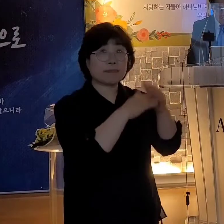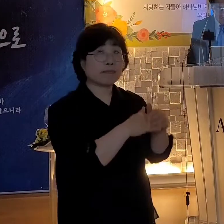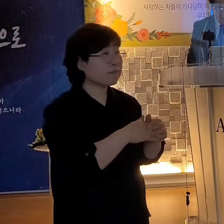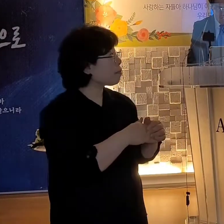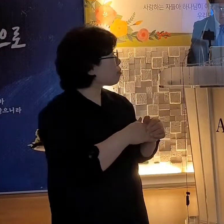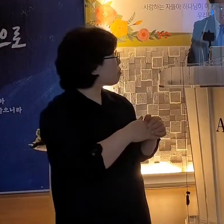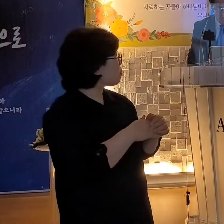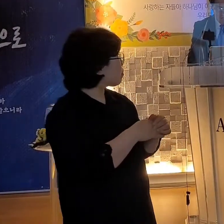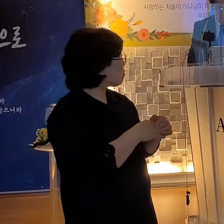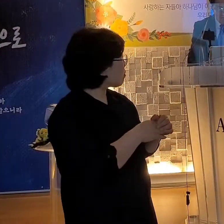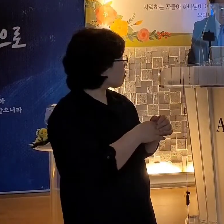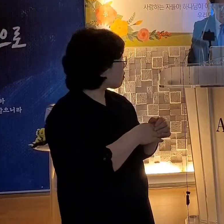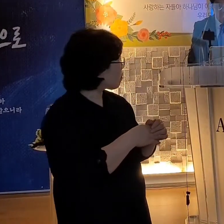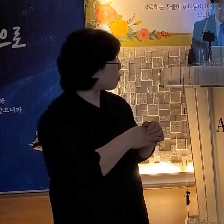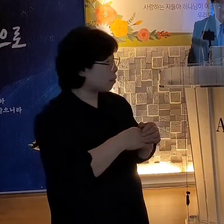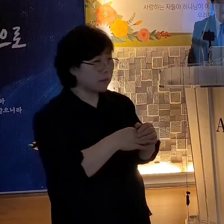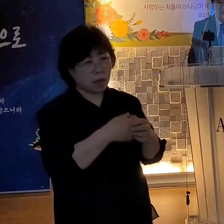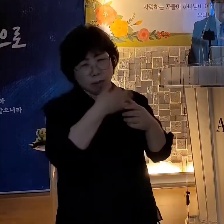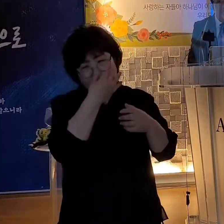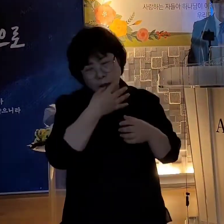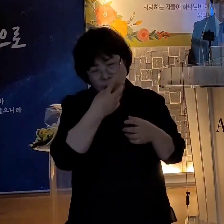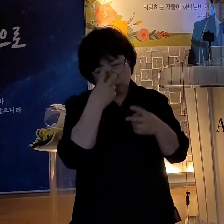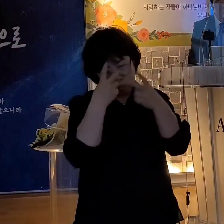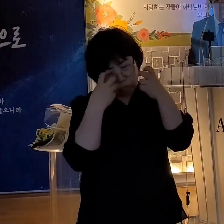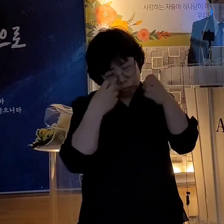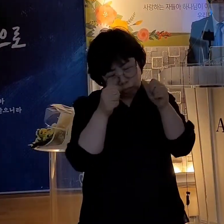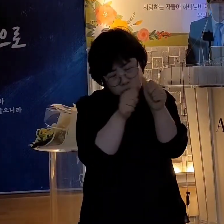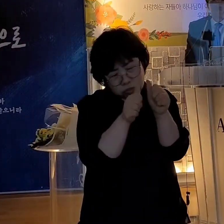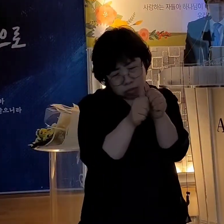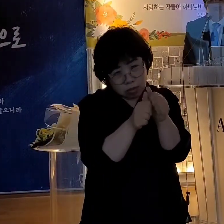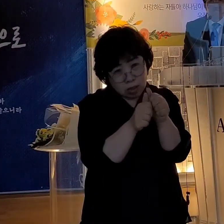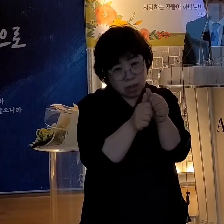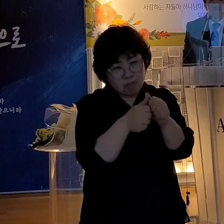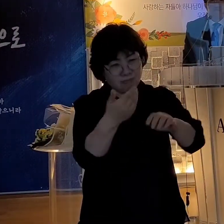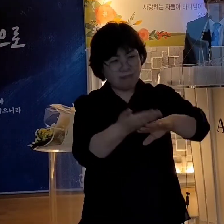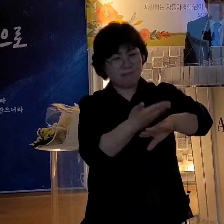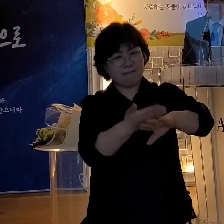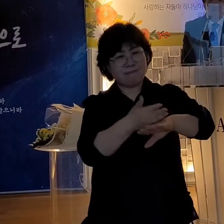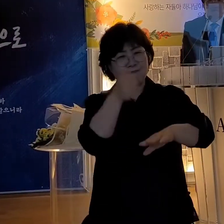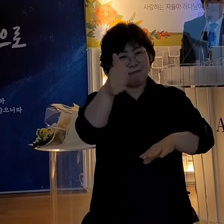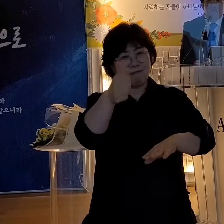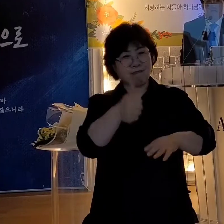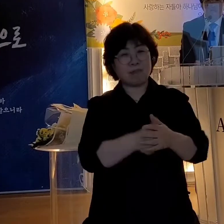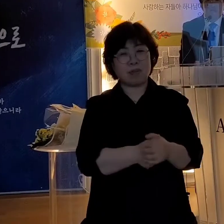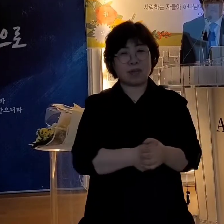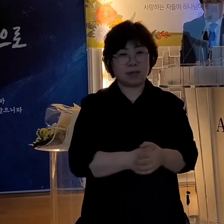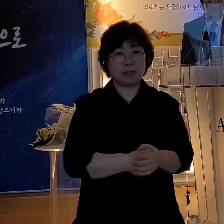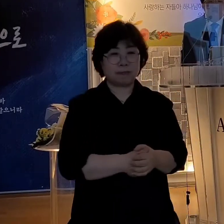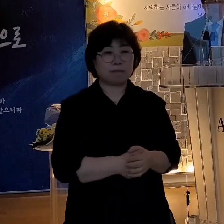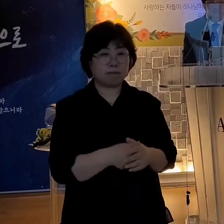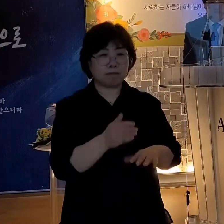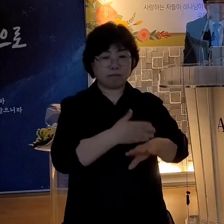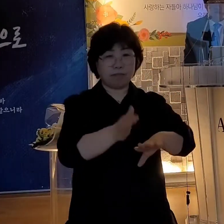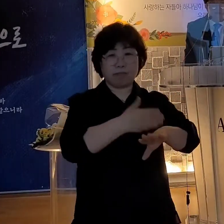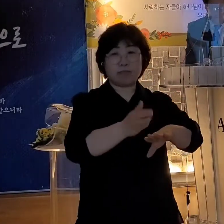피곤해처럼 차에서 졸고 있는 한 남자. 그는 한 조직의 중간 보스인 강인구입니다.